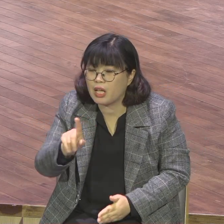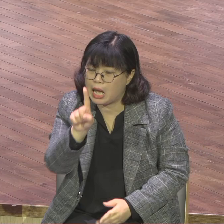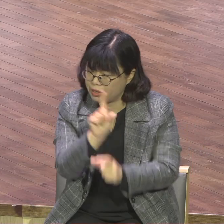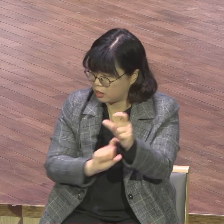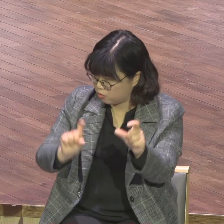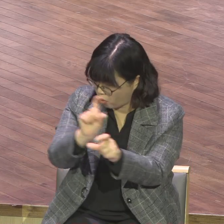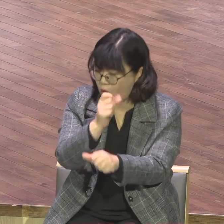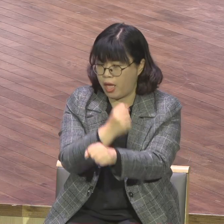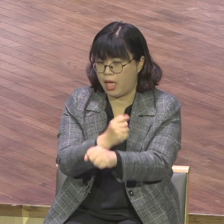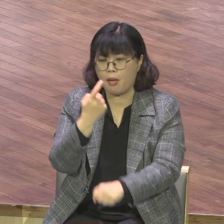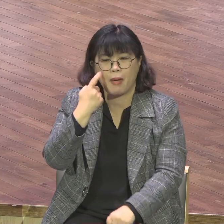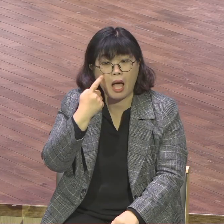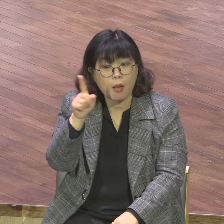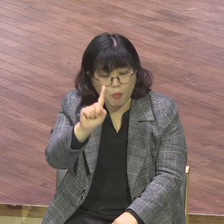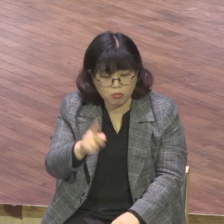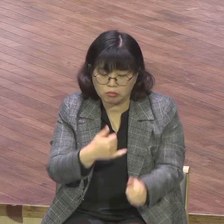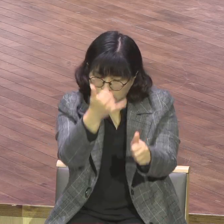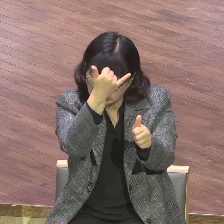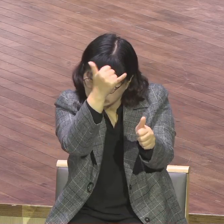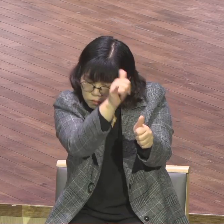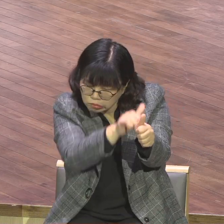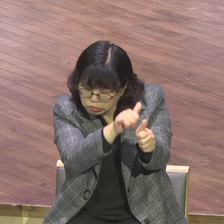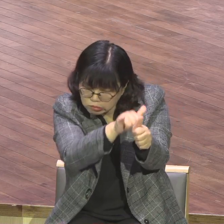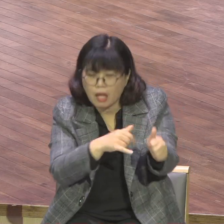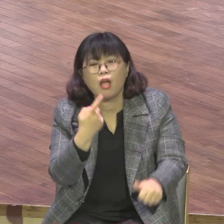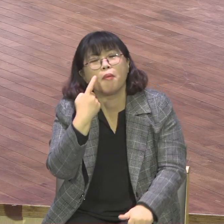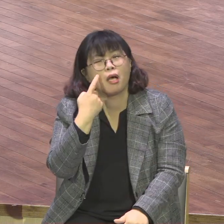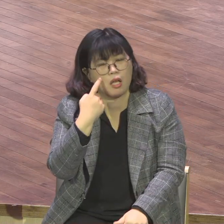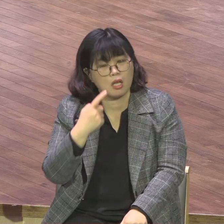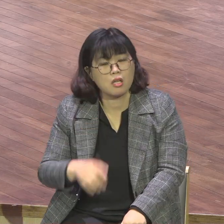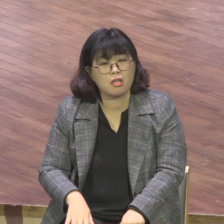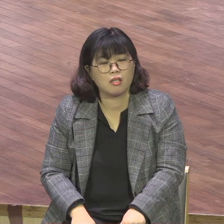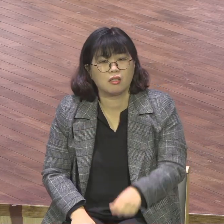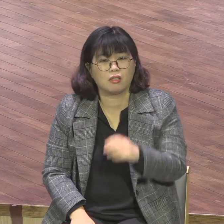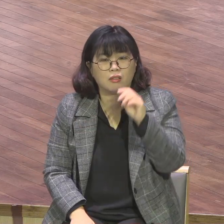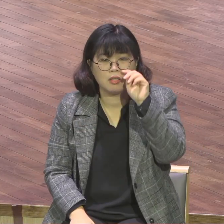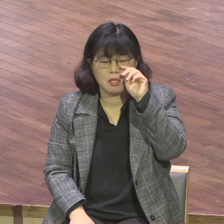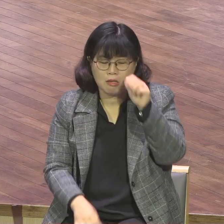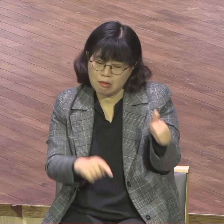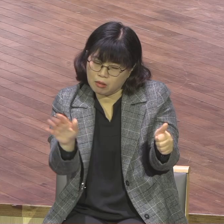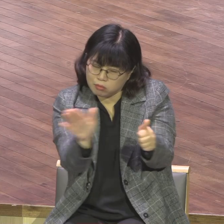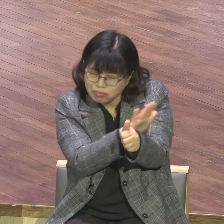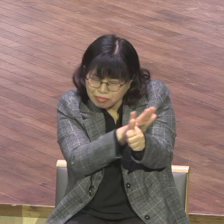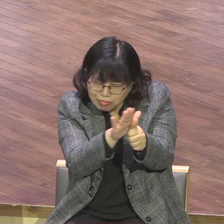그러면요 가정 보고만 빨리 시간표 빨라집니다.